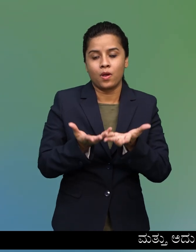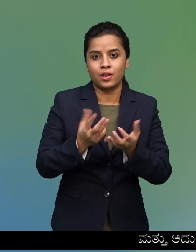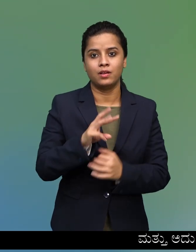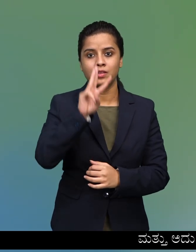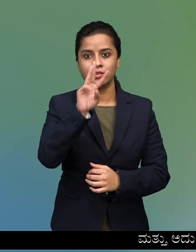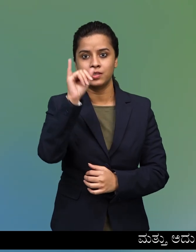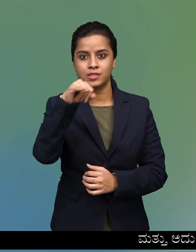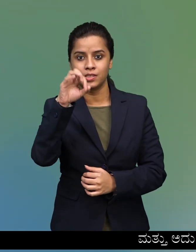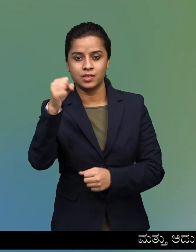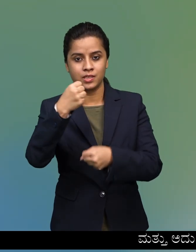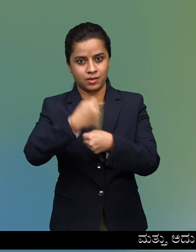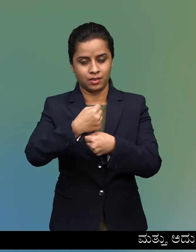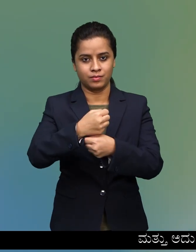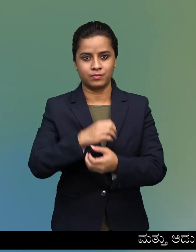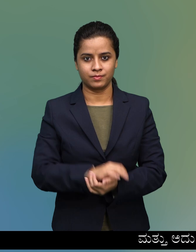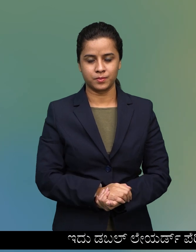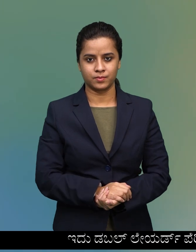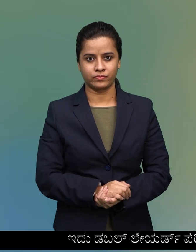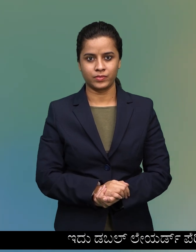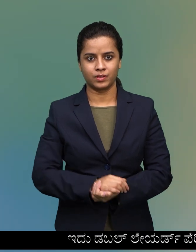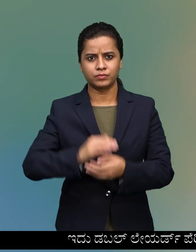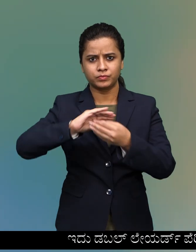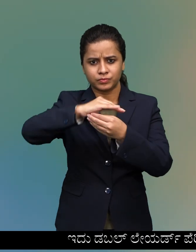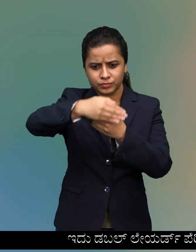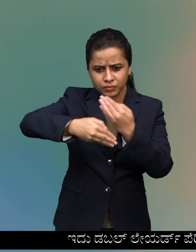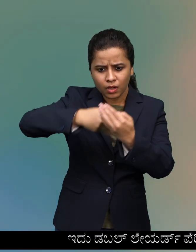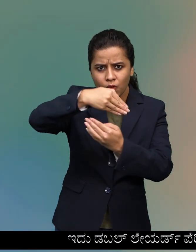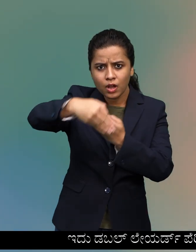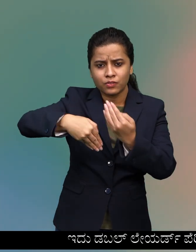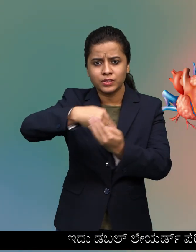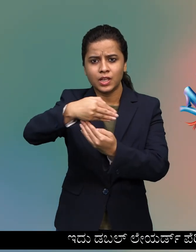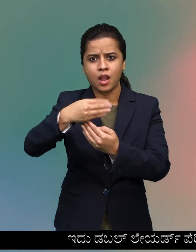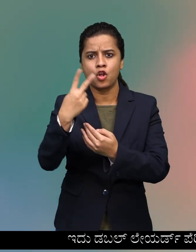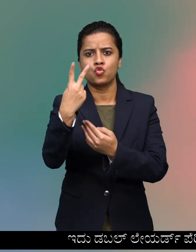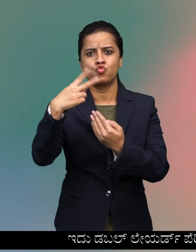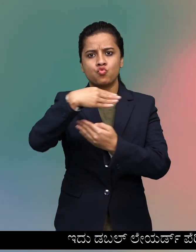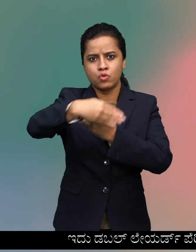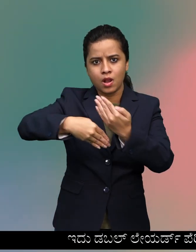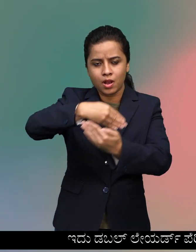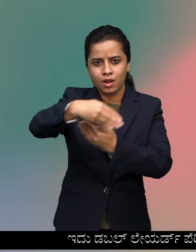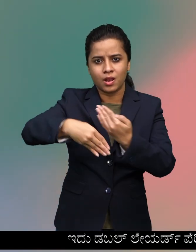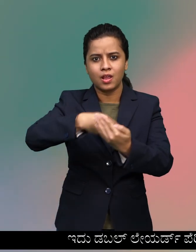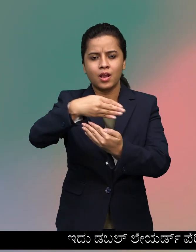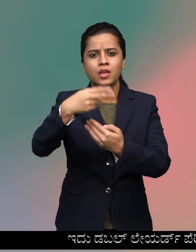ಗ್ರಾಂ ತೂಗುತ್ತದೆ. ಇದು ಡಬಲ್ ಲೇಯರ್ಡ್ ಪೆರಿಟೋನಿಯಲ್ ಮೆಂಬ್ರೇನ್ನಿಂದ